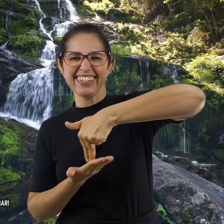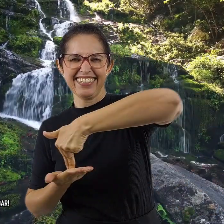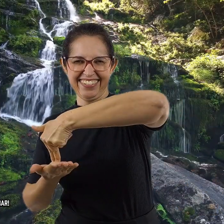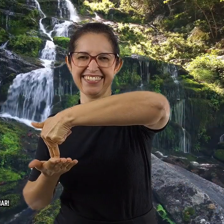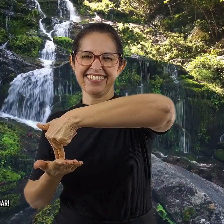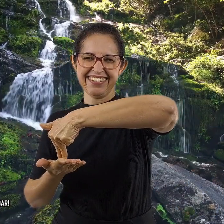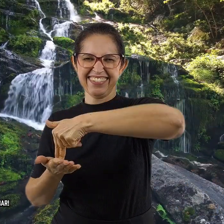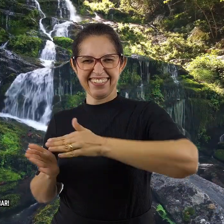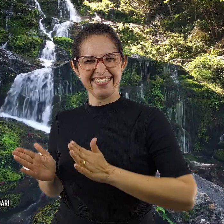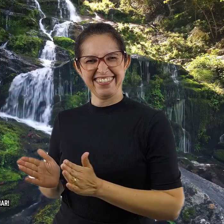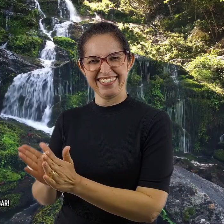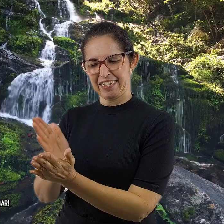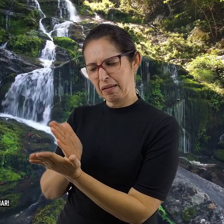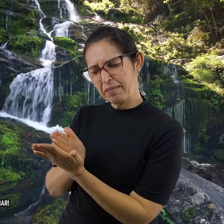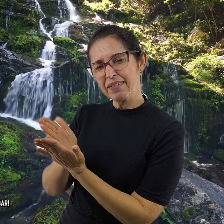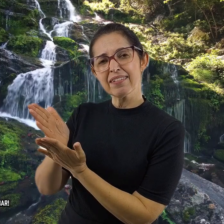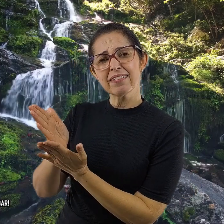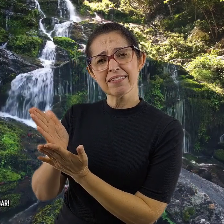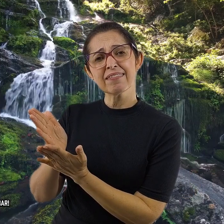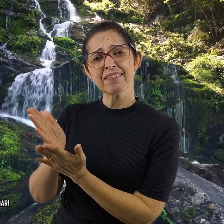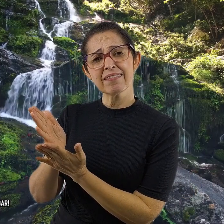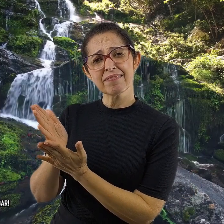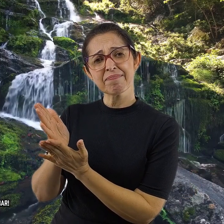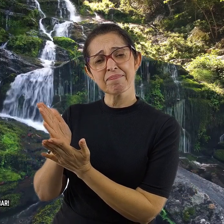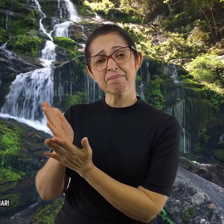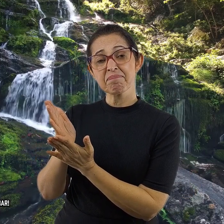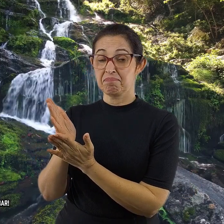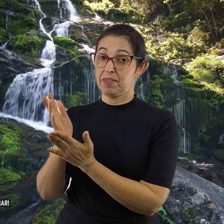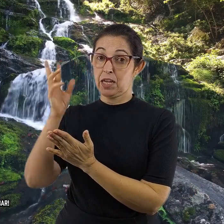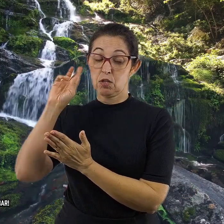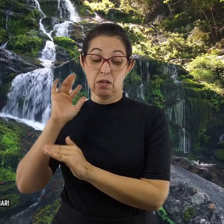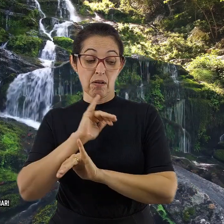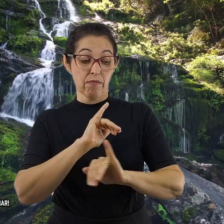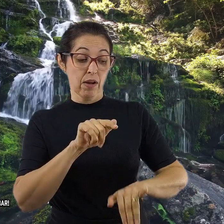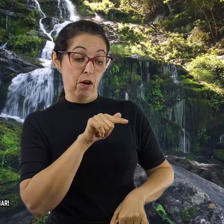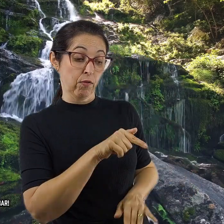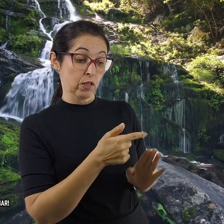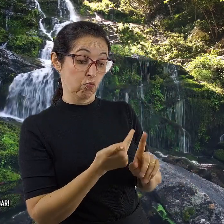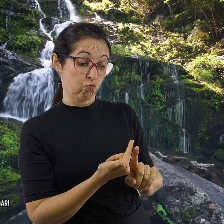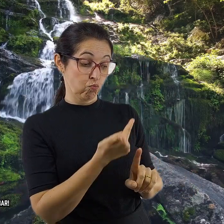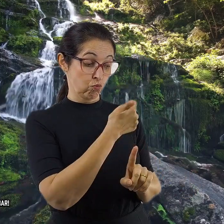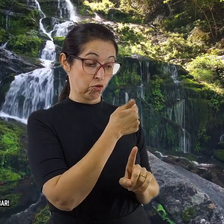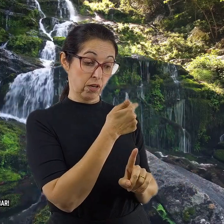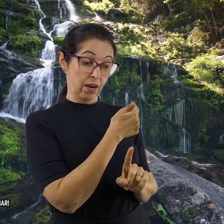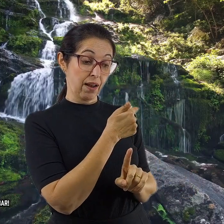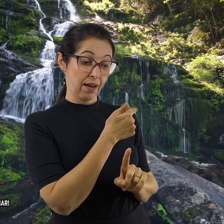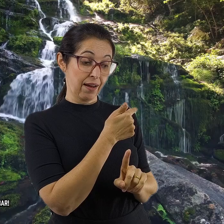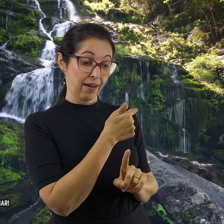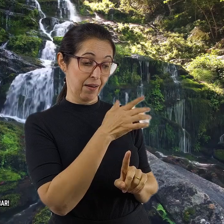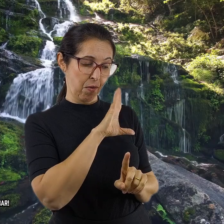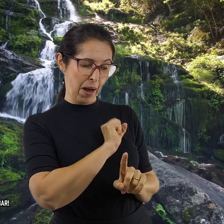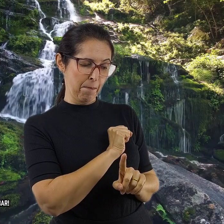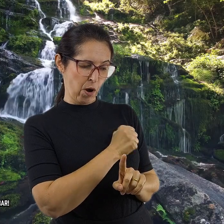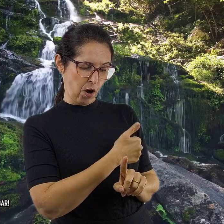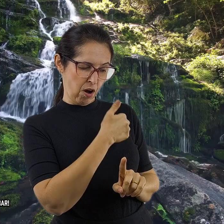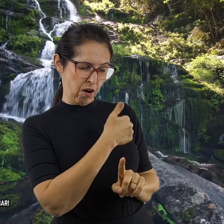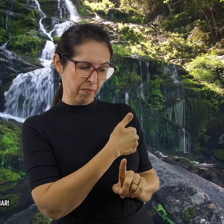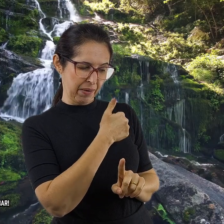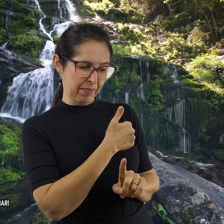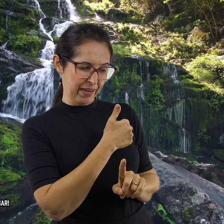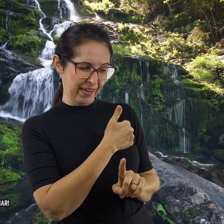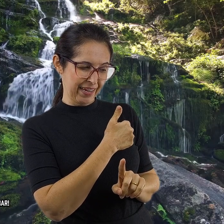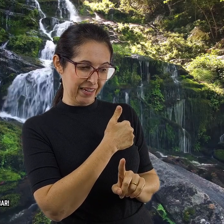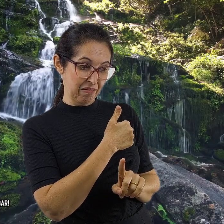àquela igreja: vocês amaram. Um dia esse amor